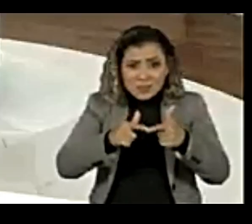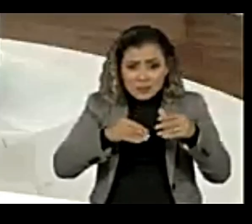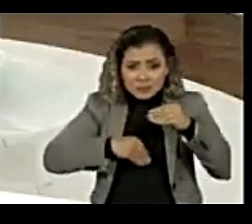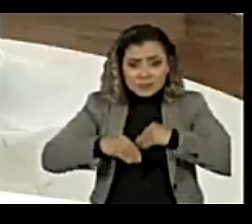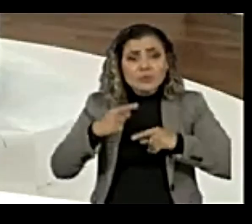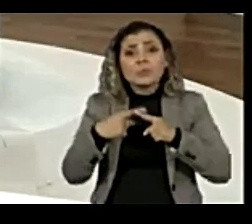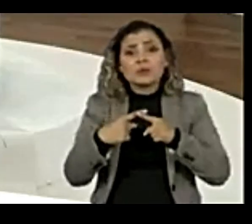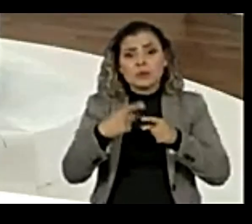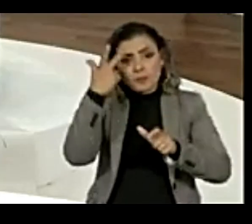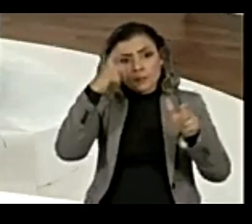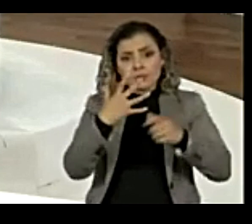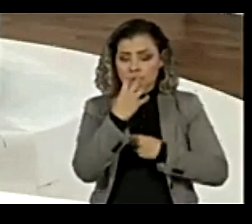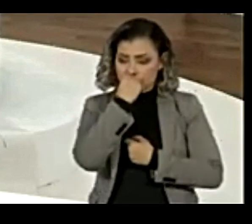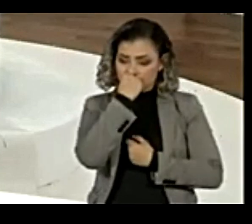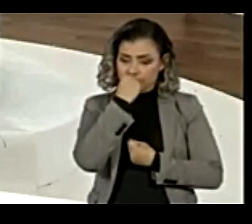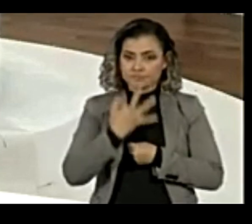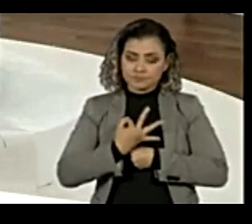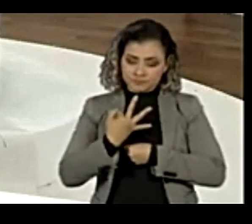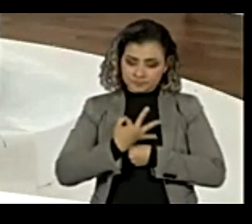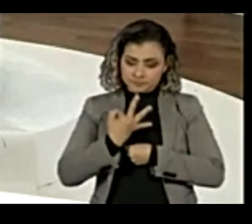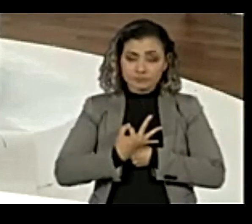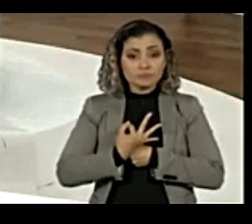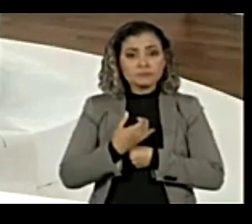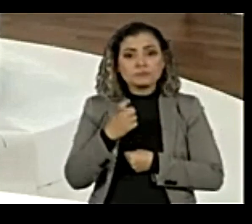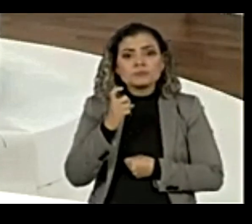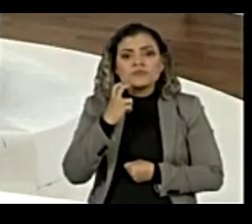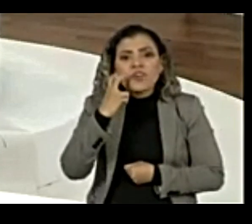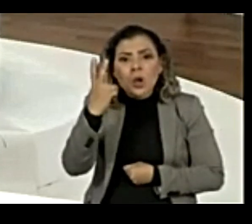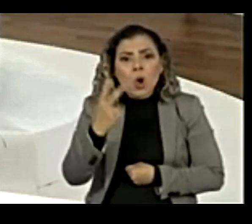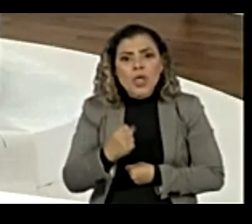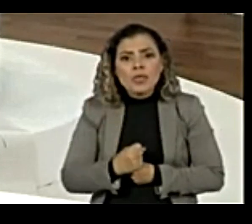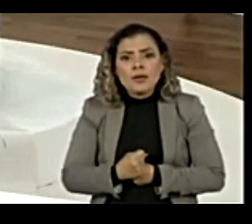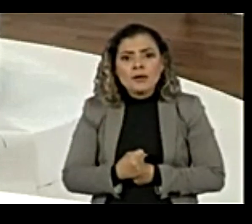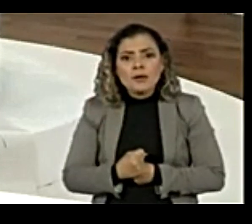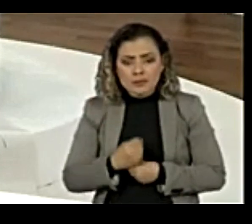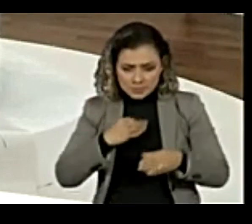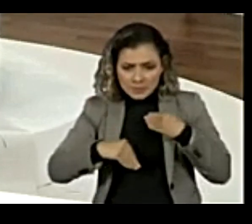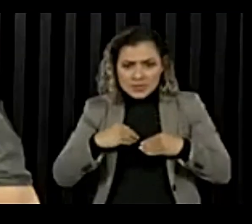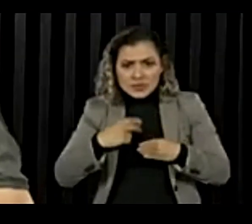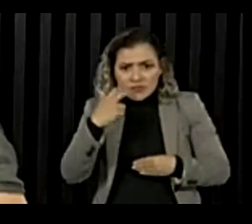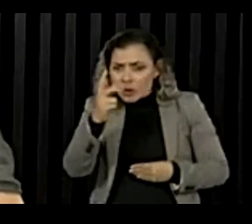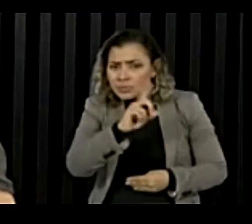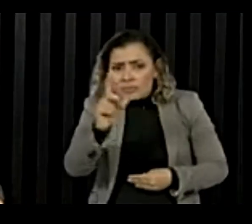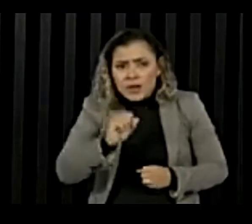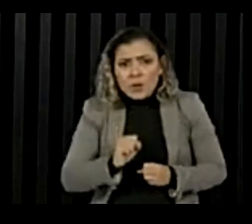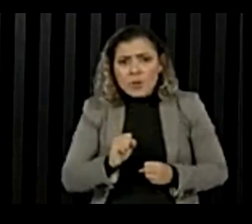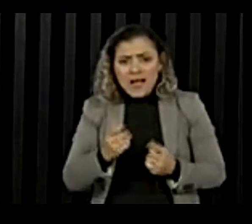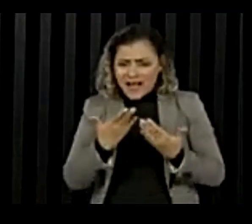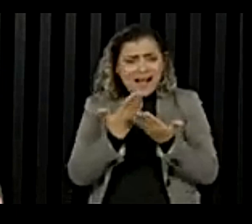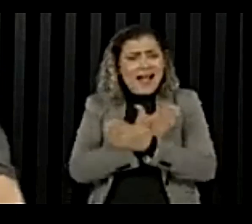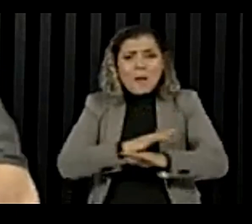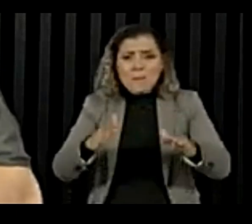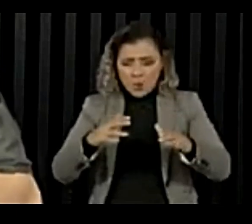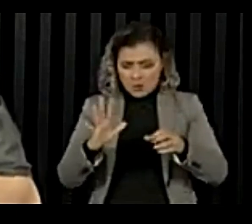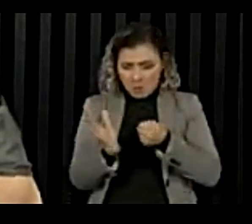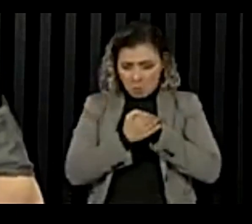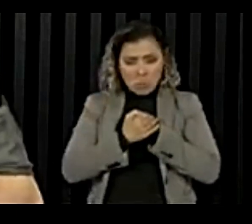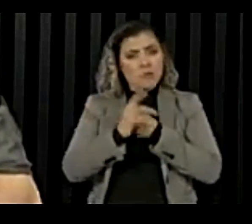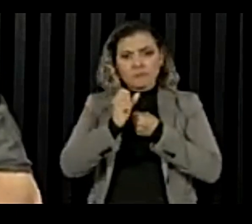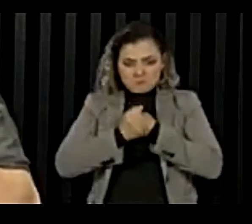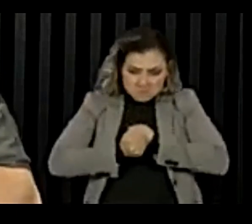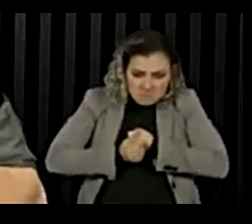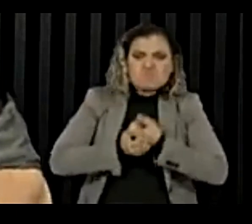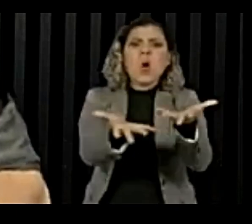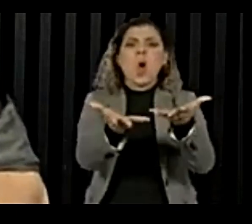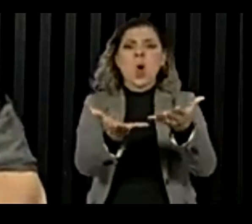as pessoas não falam. Elas sentem vergonha de sentir depressão. A gente precisa tirar a depressão do armário. A gente precisa fazer